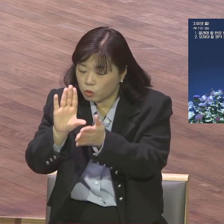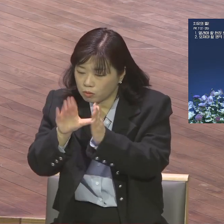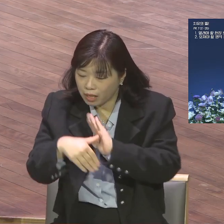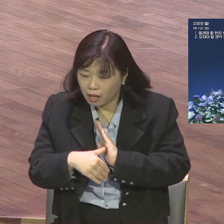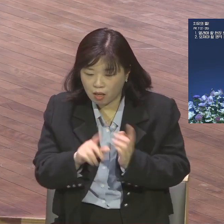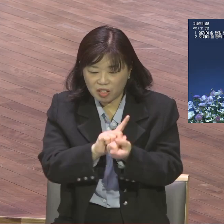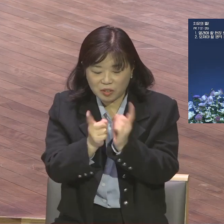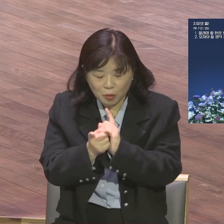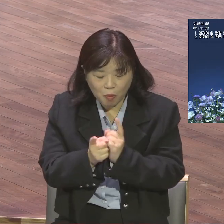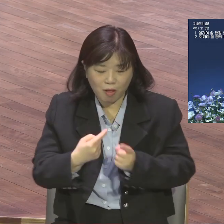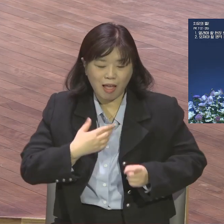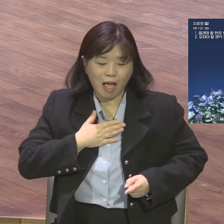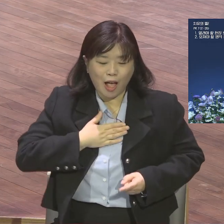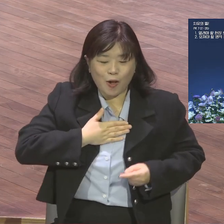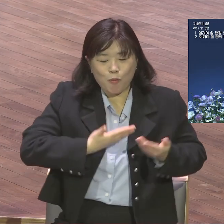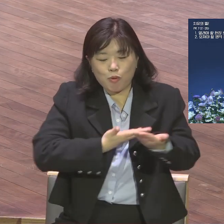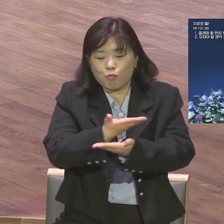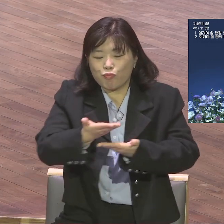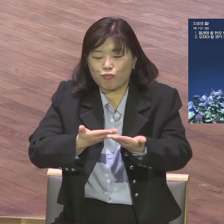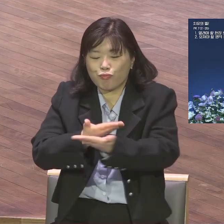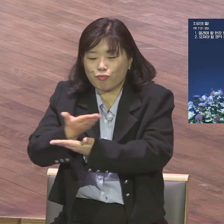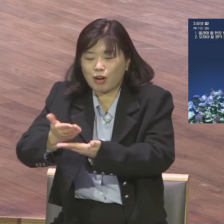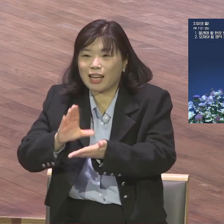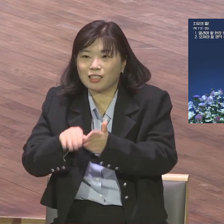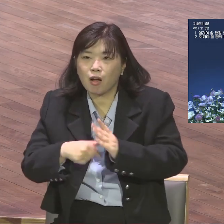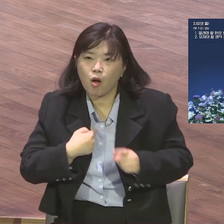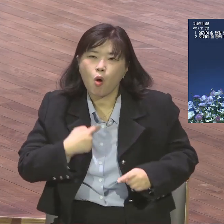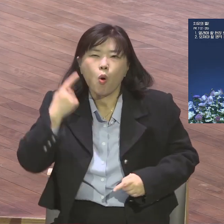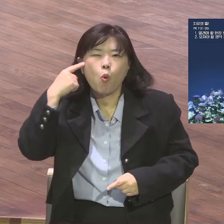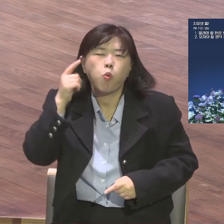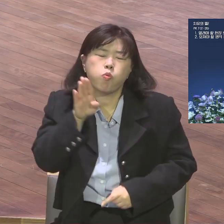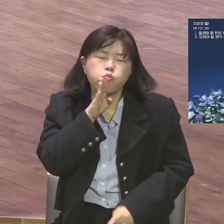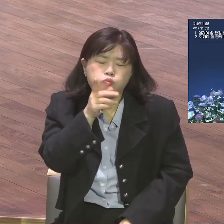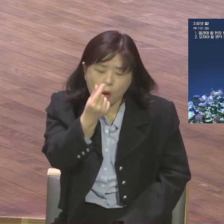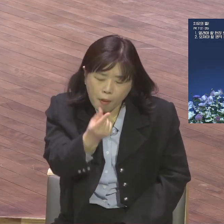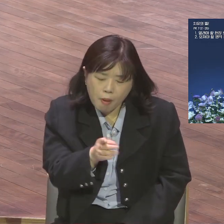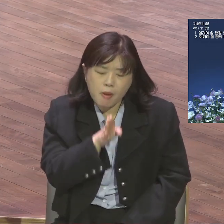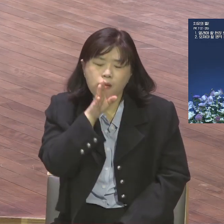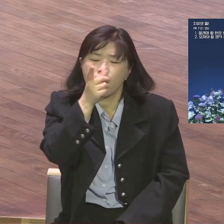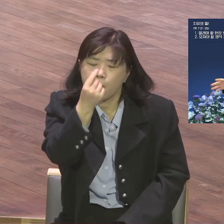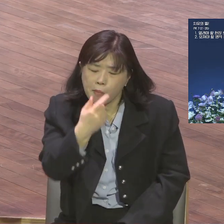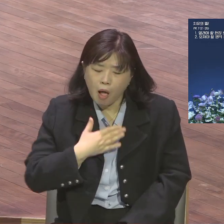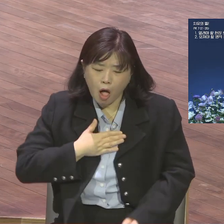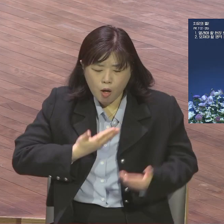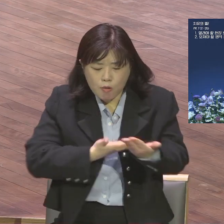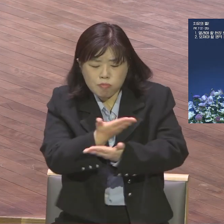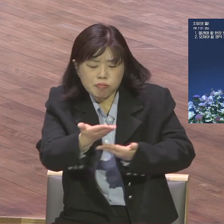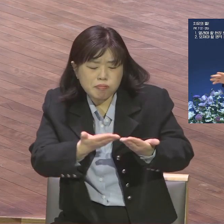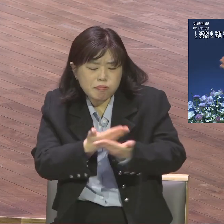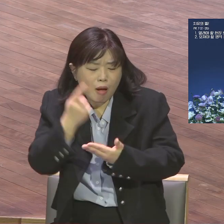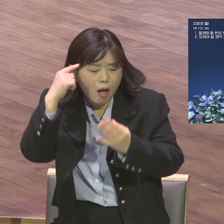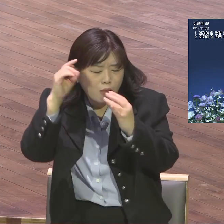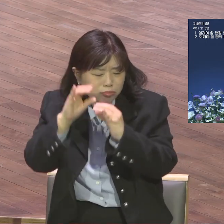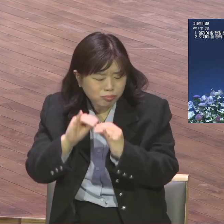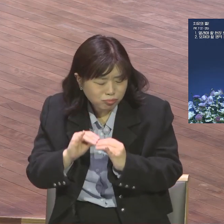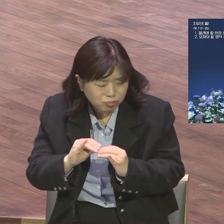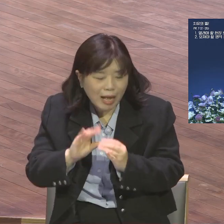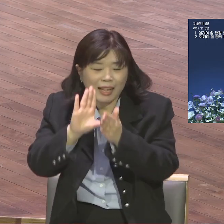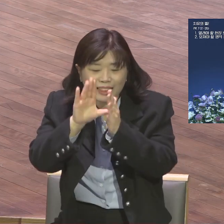때 활성화가 일어난다. 공감대. 명령하듯이,